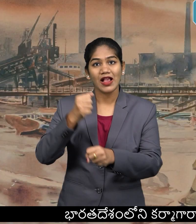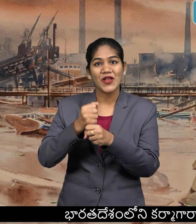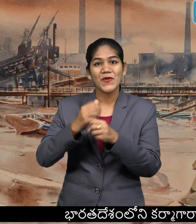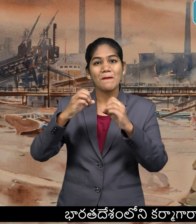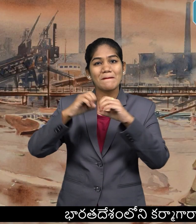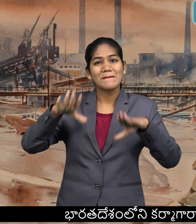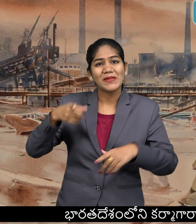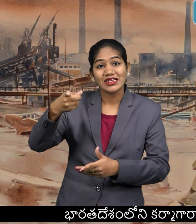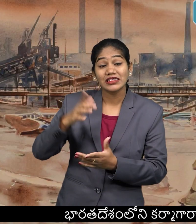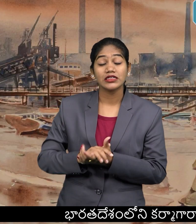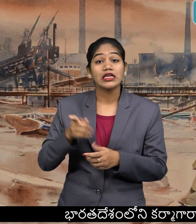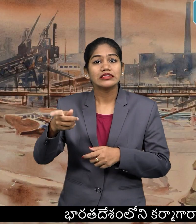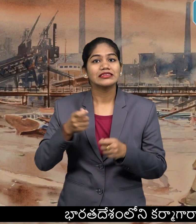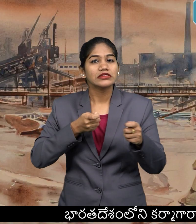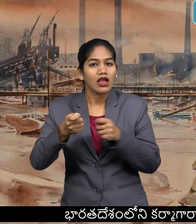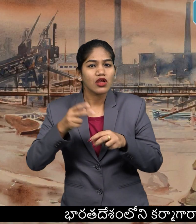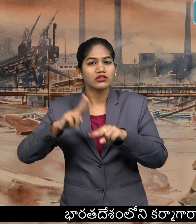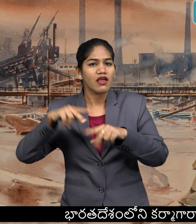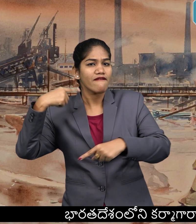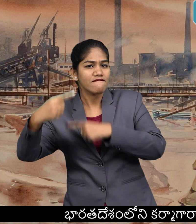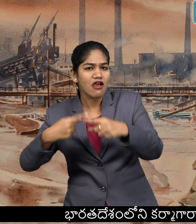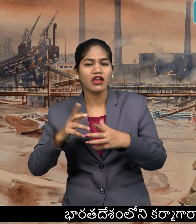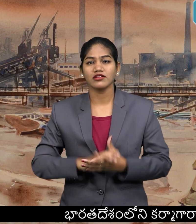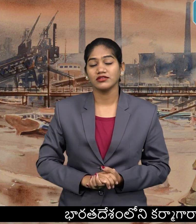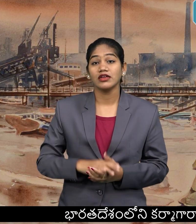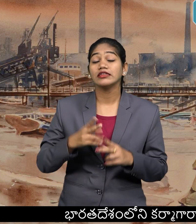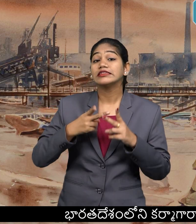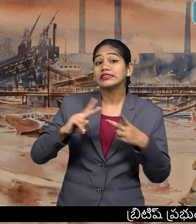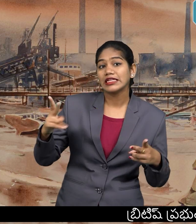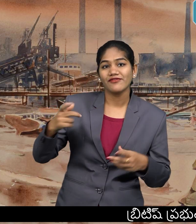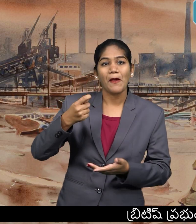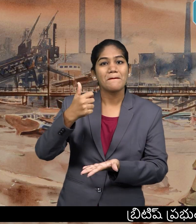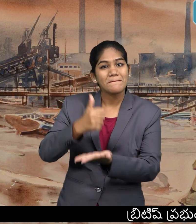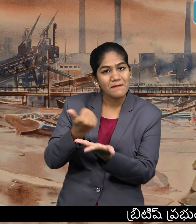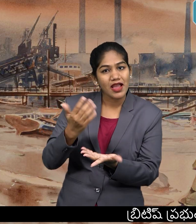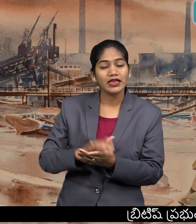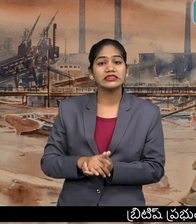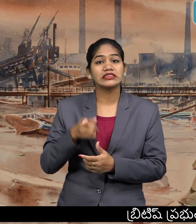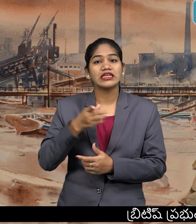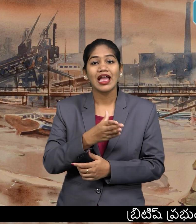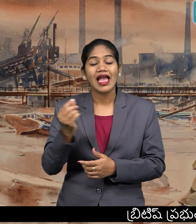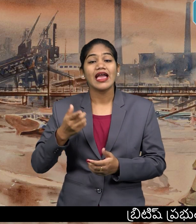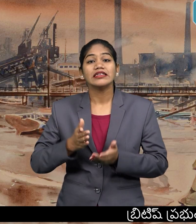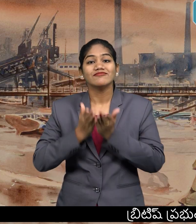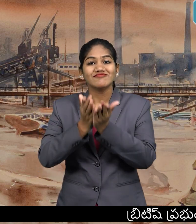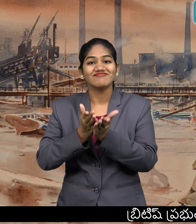భారతదేశంలో కర్మాగారాలు, బ్యాంకులు మరియు నౌకలను బ్రిటిష్ ప్రభుత్వం నియంత్రించింది.